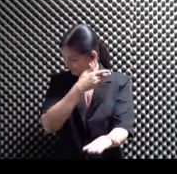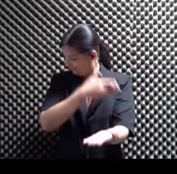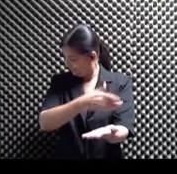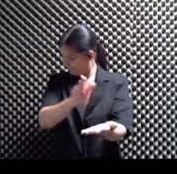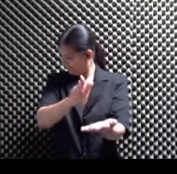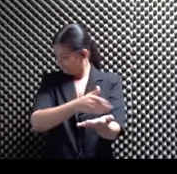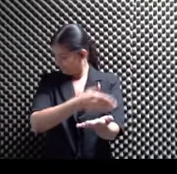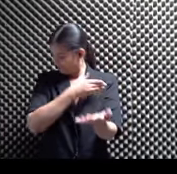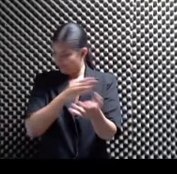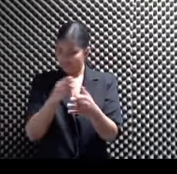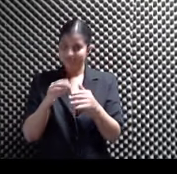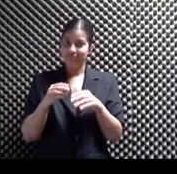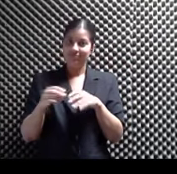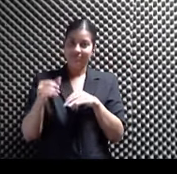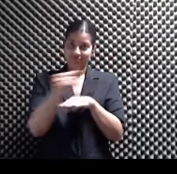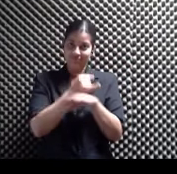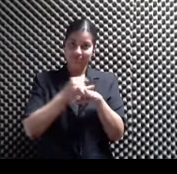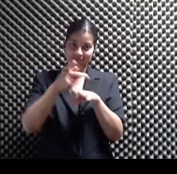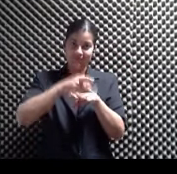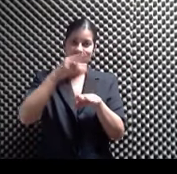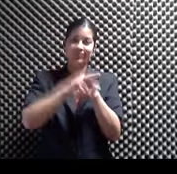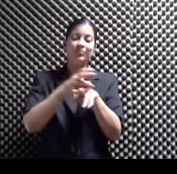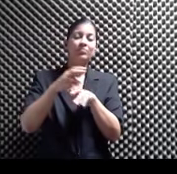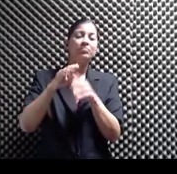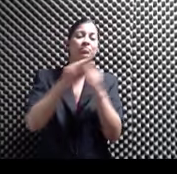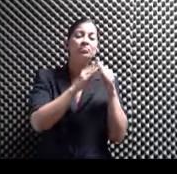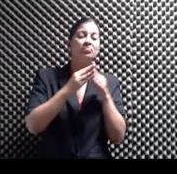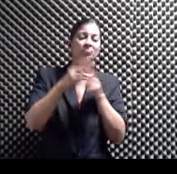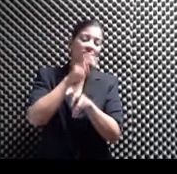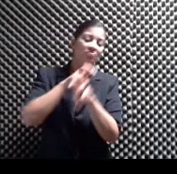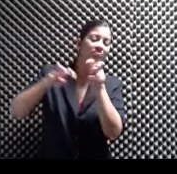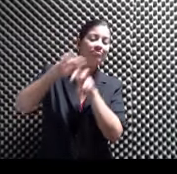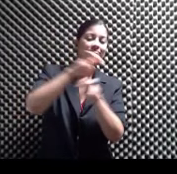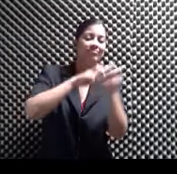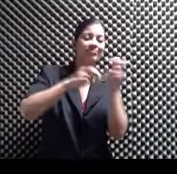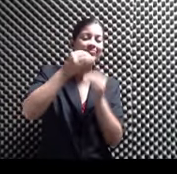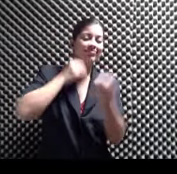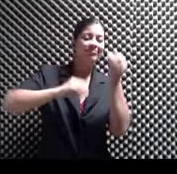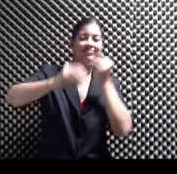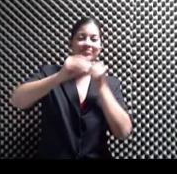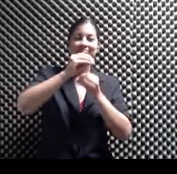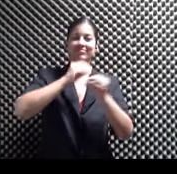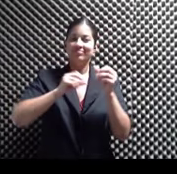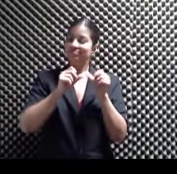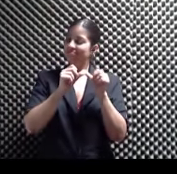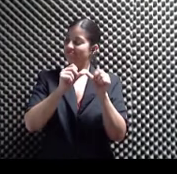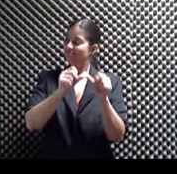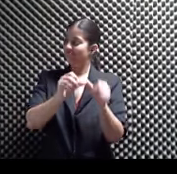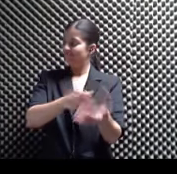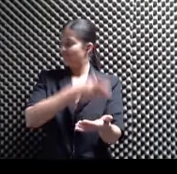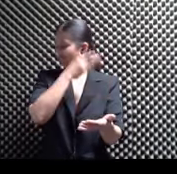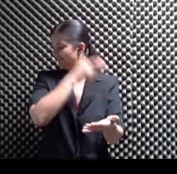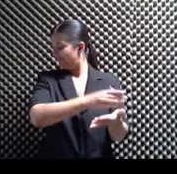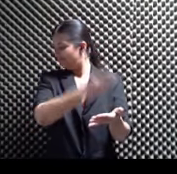El chillo de Fajardo, la alcapurria de piñones, pastelillo en guayama y en salina, unos tostones. ¿Y eso con qué sale?